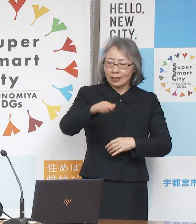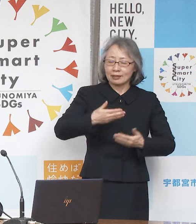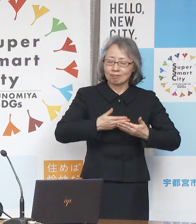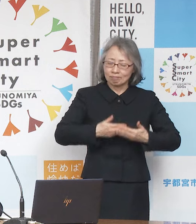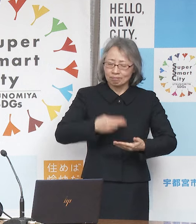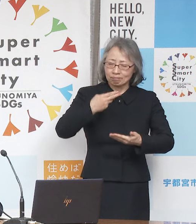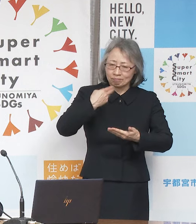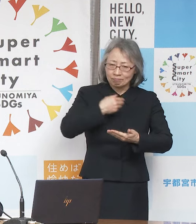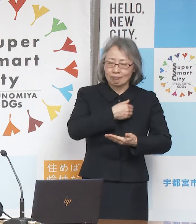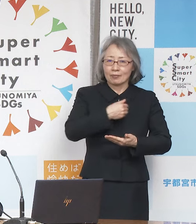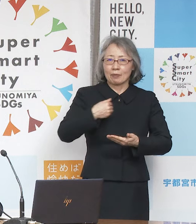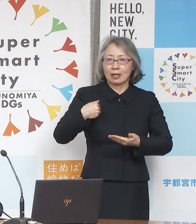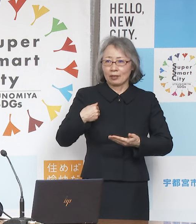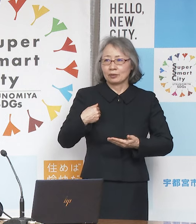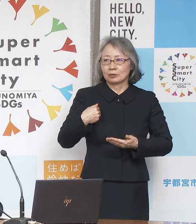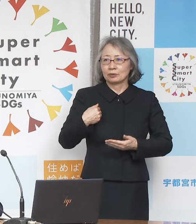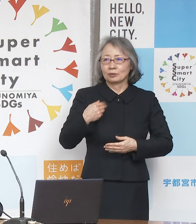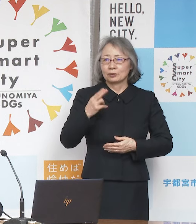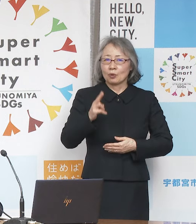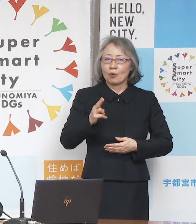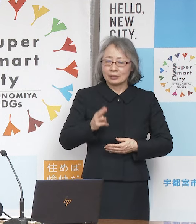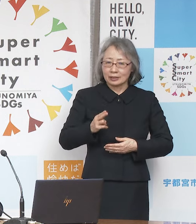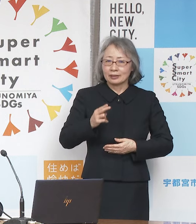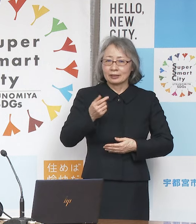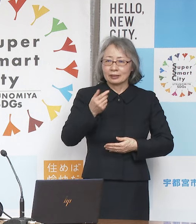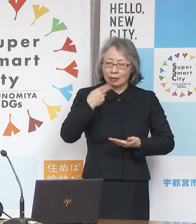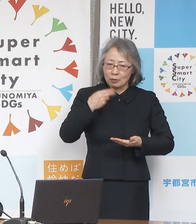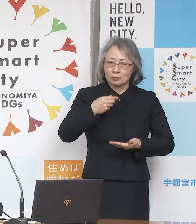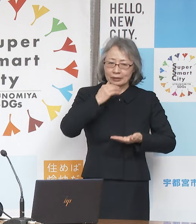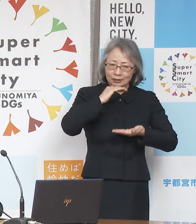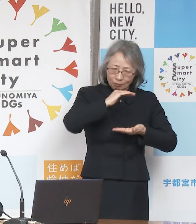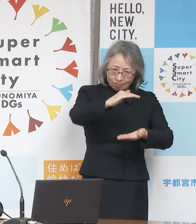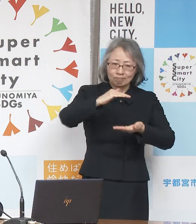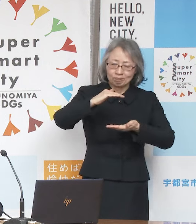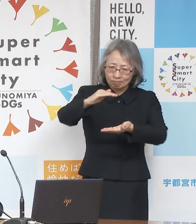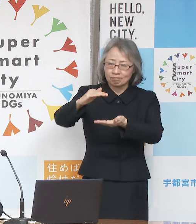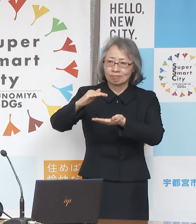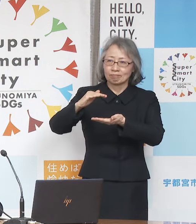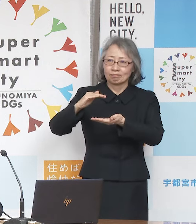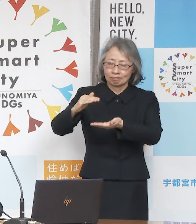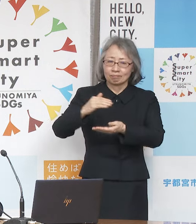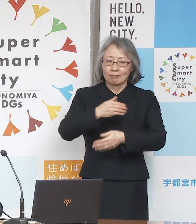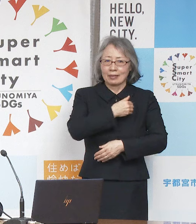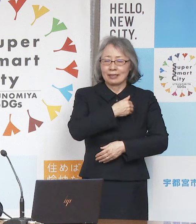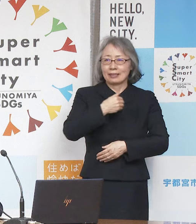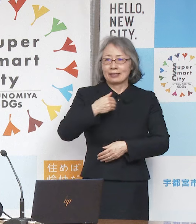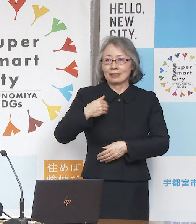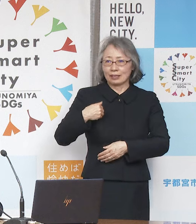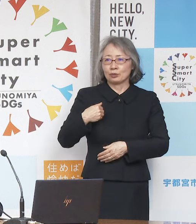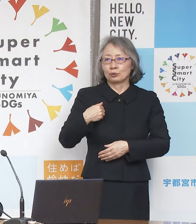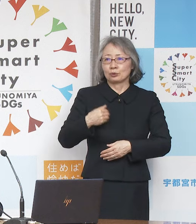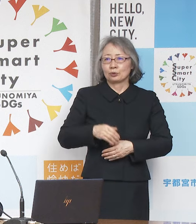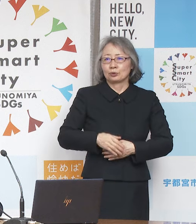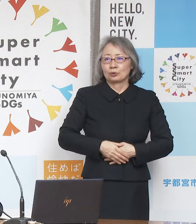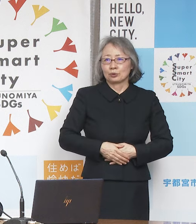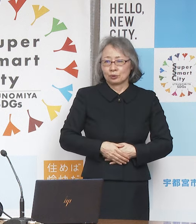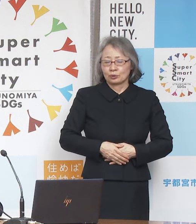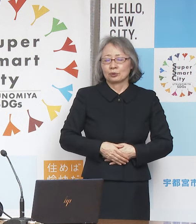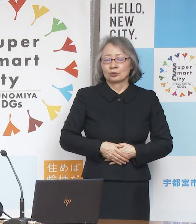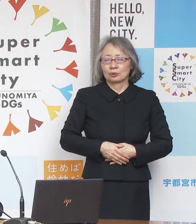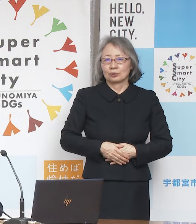安全で安心なえ食物をしっかりと市場からえ皆様方にえ